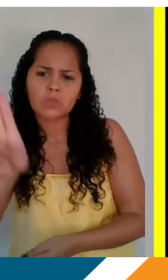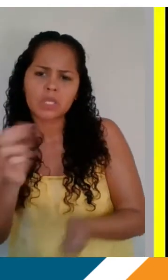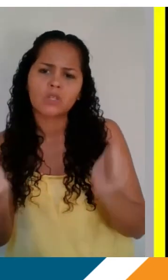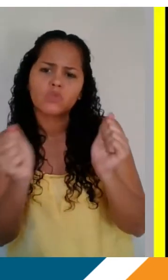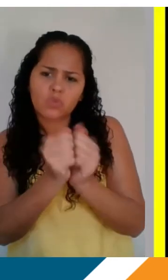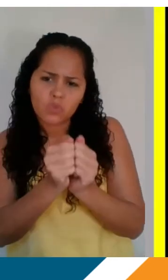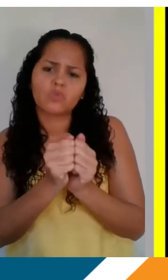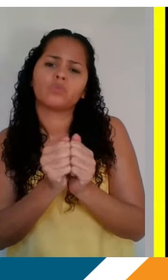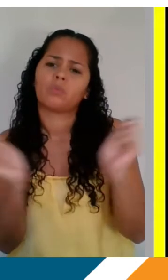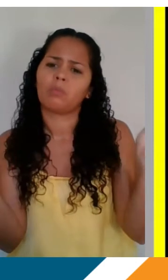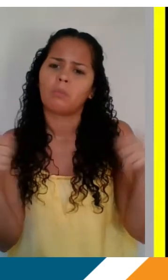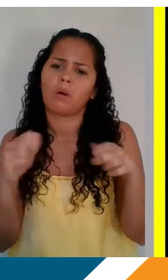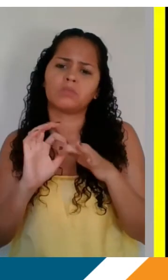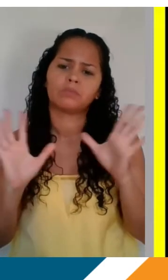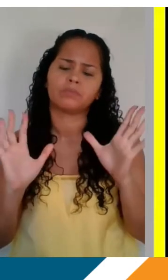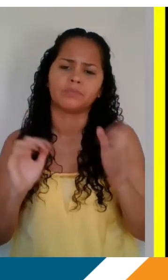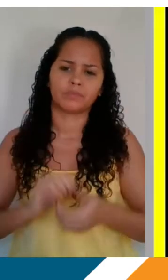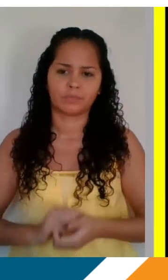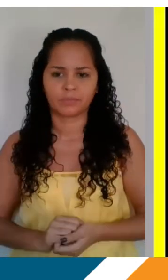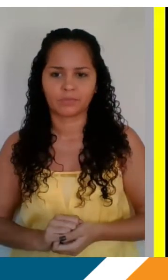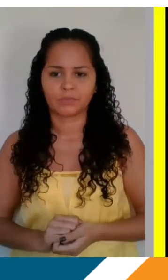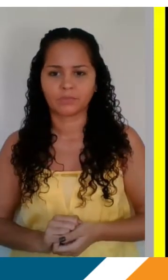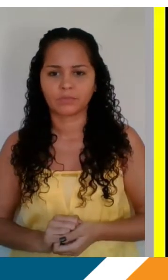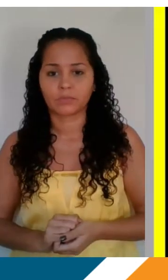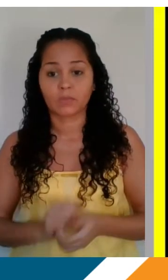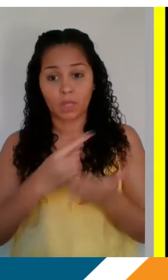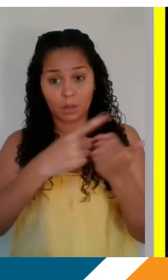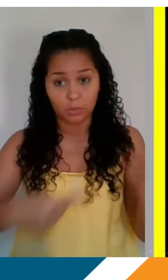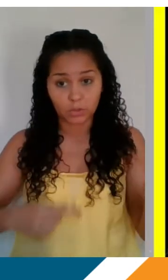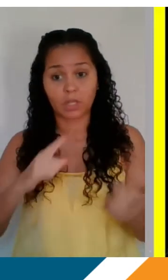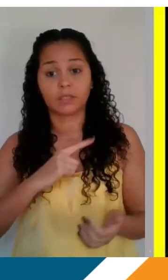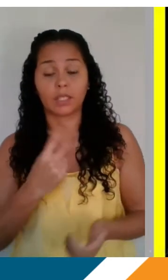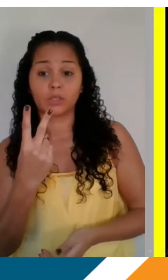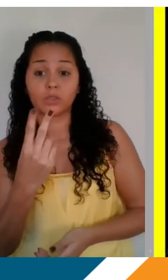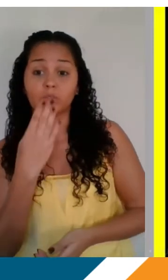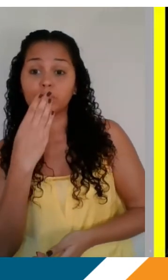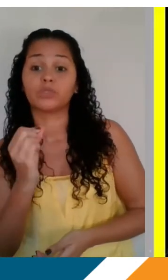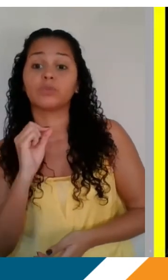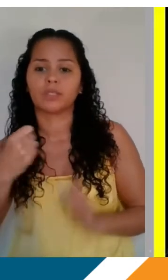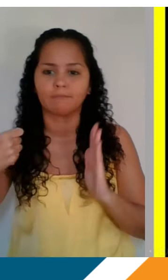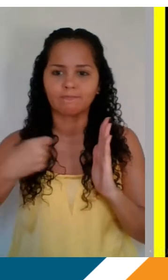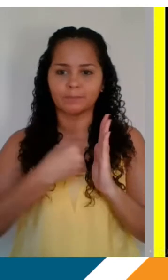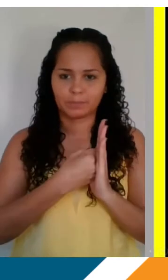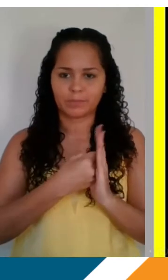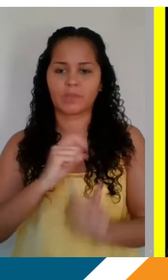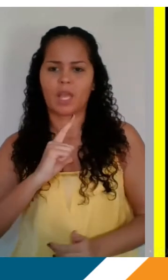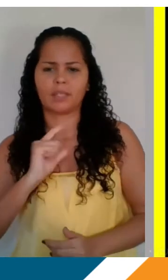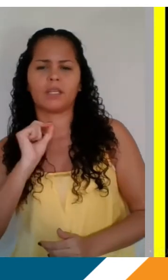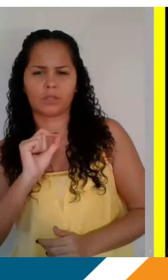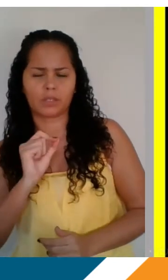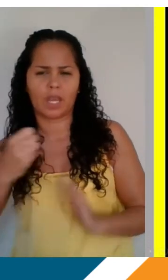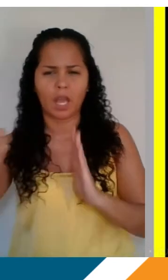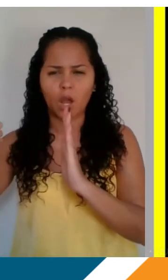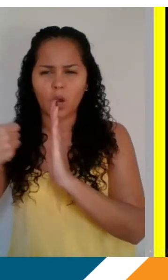para acompanhar, fiquem à vontade. A apostila traz pra gente dois tipos de colisões. A gente vai estar vendo